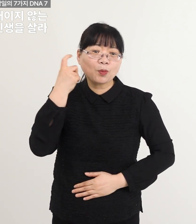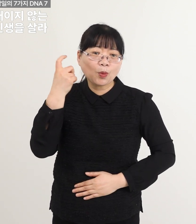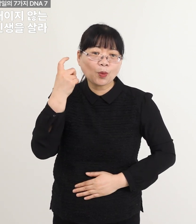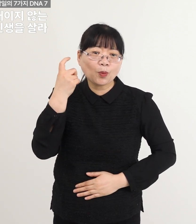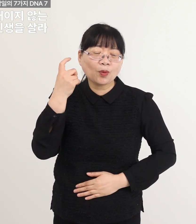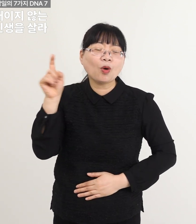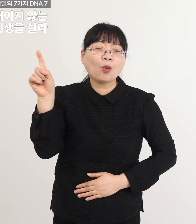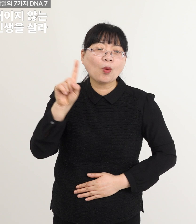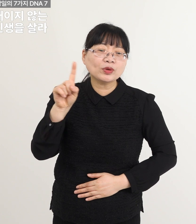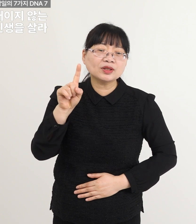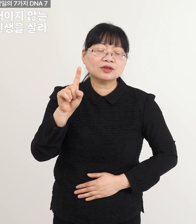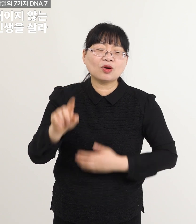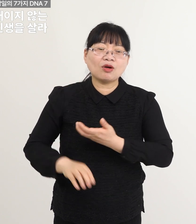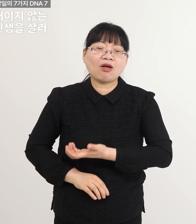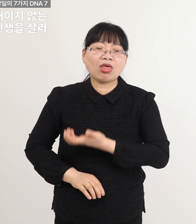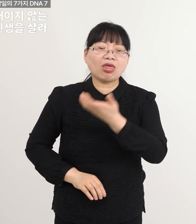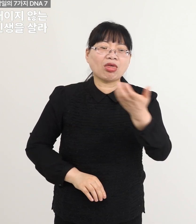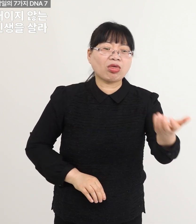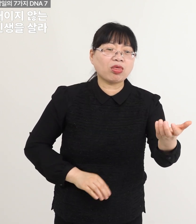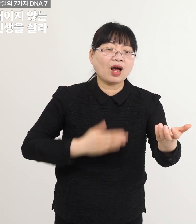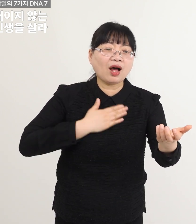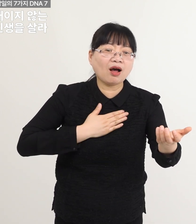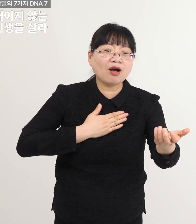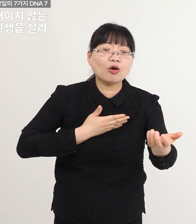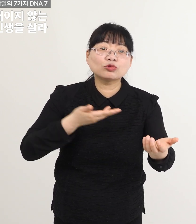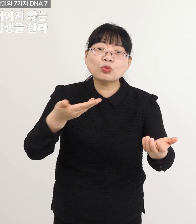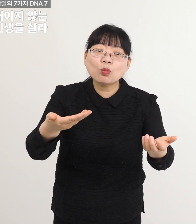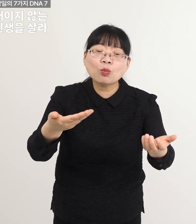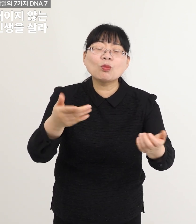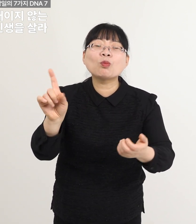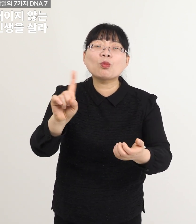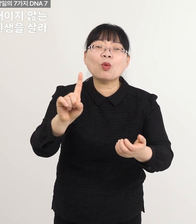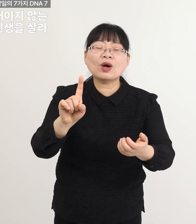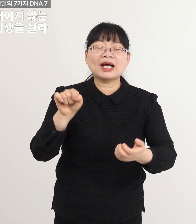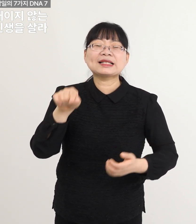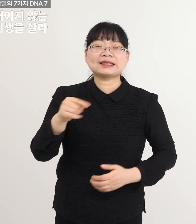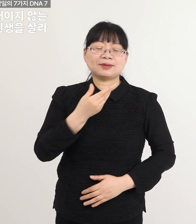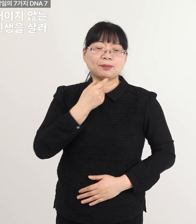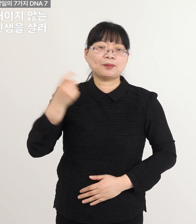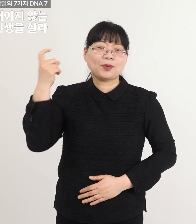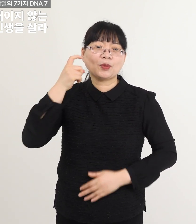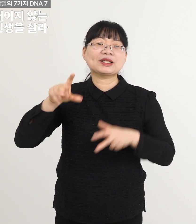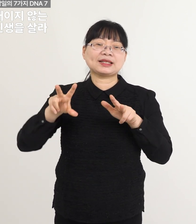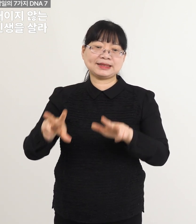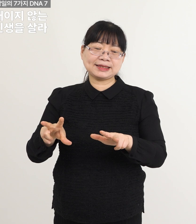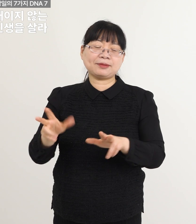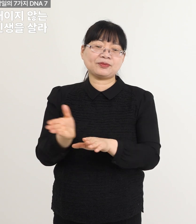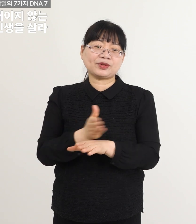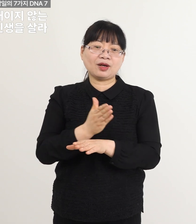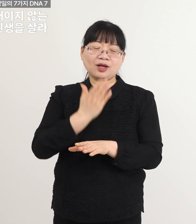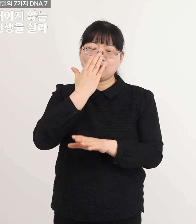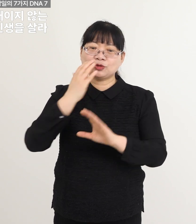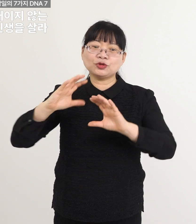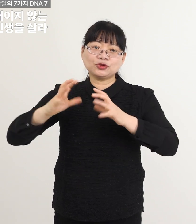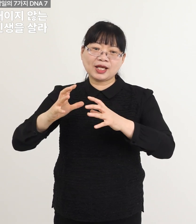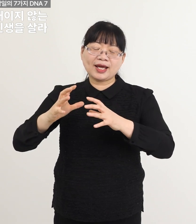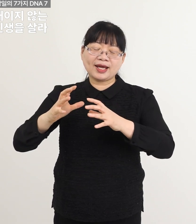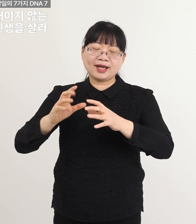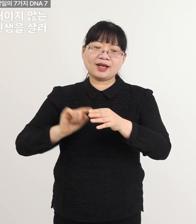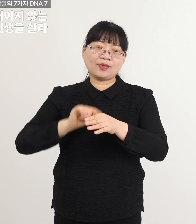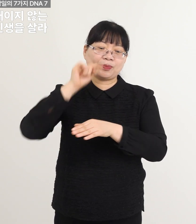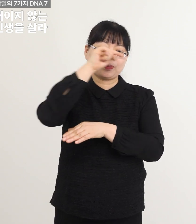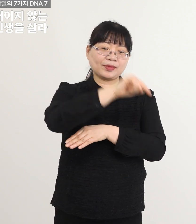어디로 넘어갈 것을 암시하는 거예요. 그렇죠. 이 복음이 이제는 유대 지경을